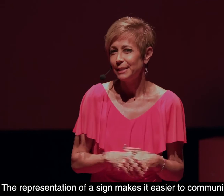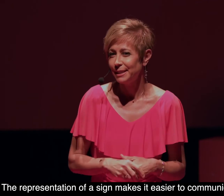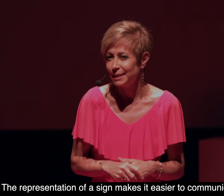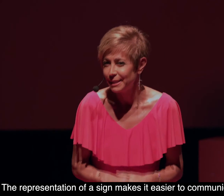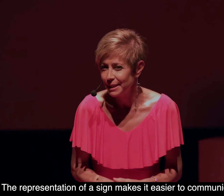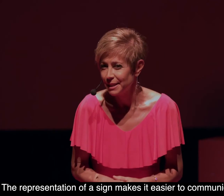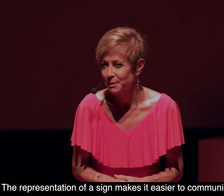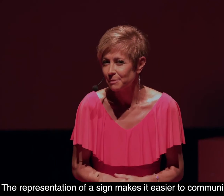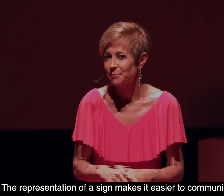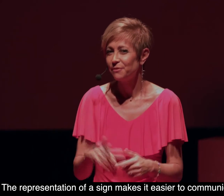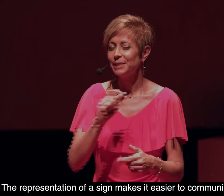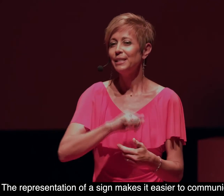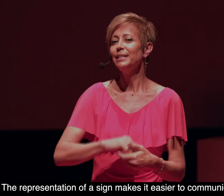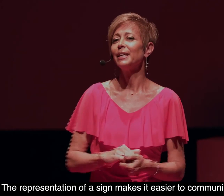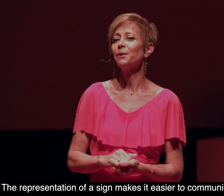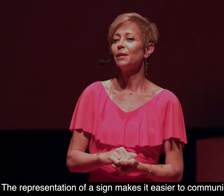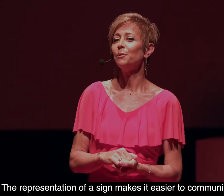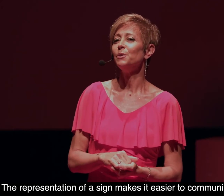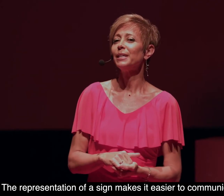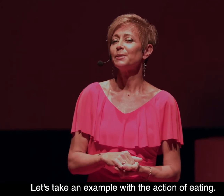L'iconicité des signes facilite d'ailleurs la communication.